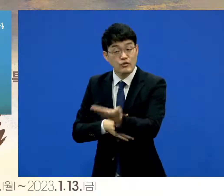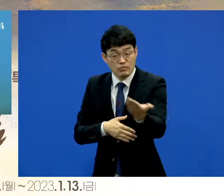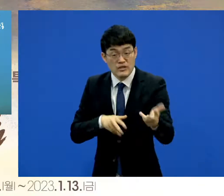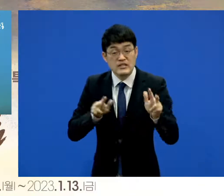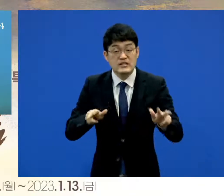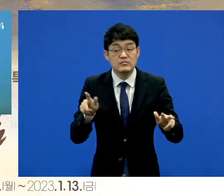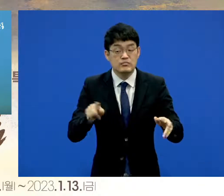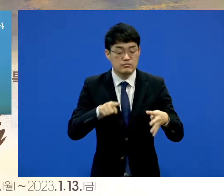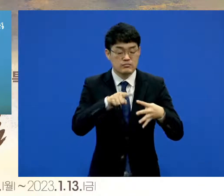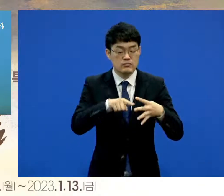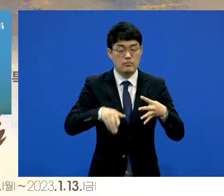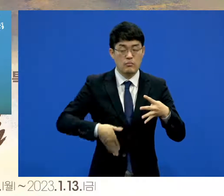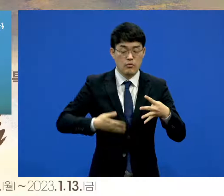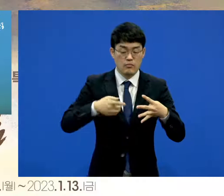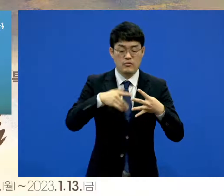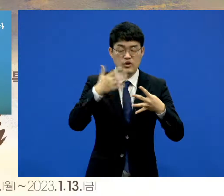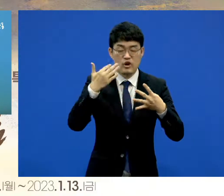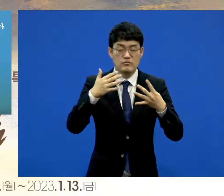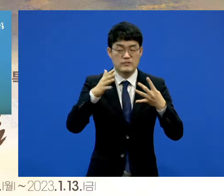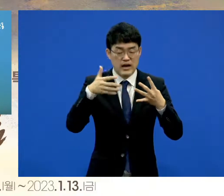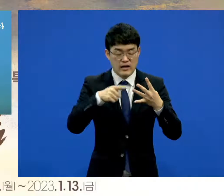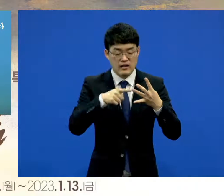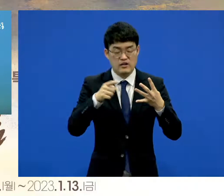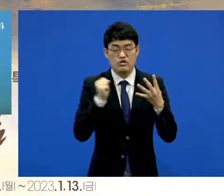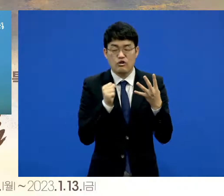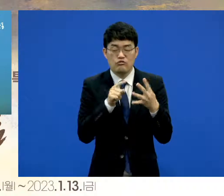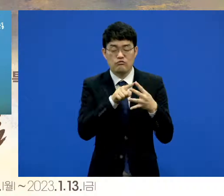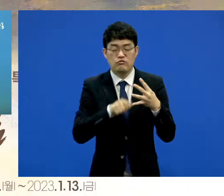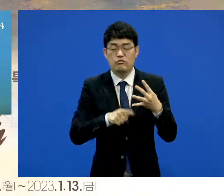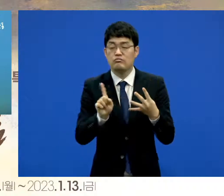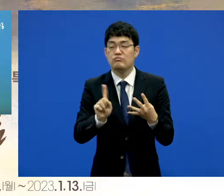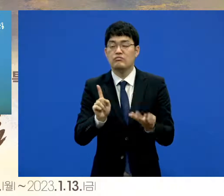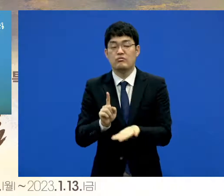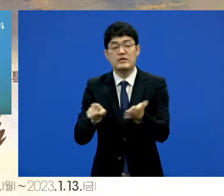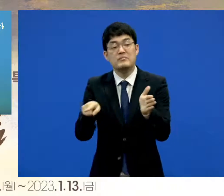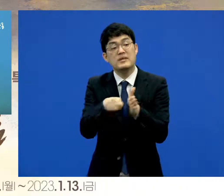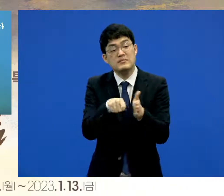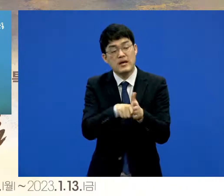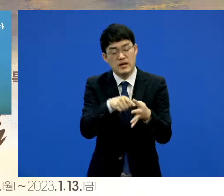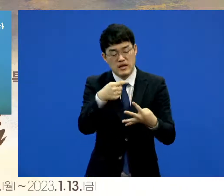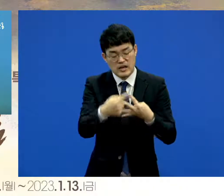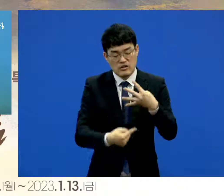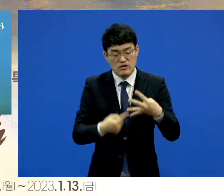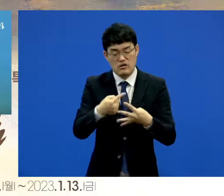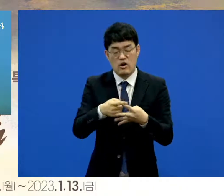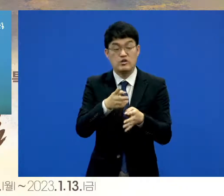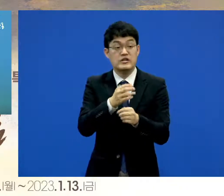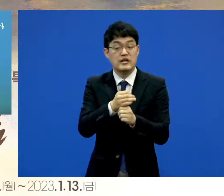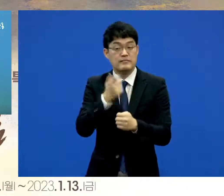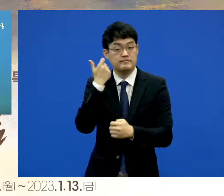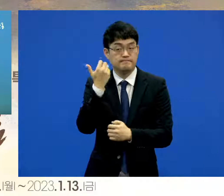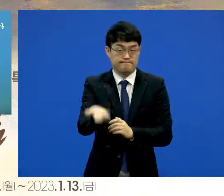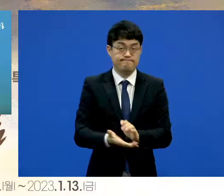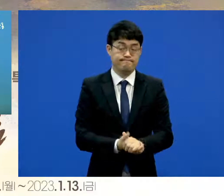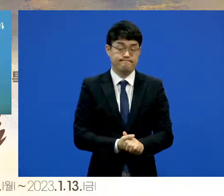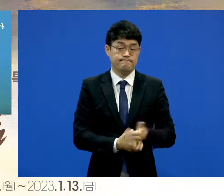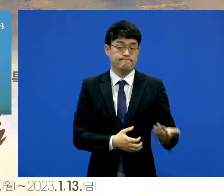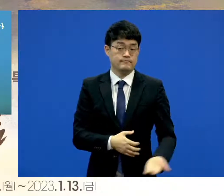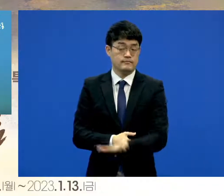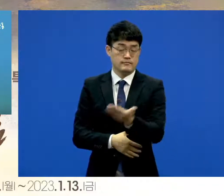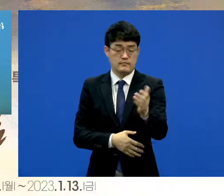여러분, 시편 23편은 다윗이 노년의 지은 시로 보여져요. 한평생을 다